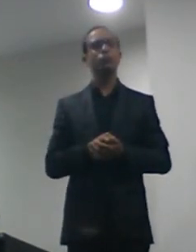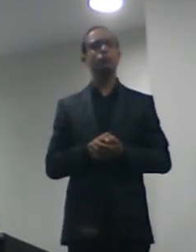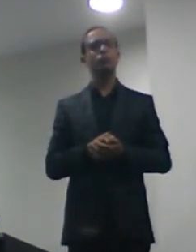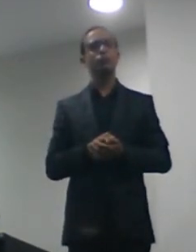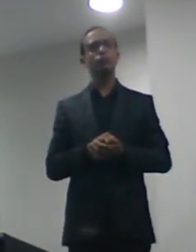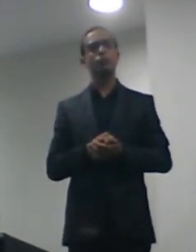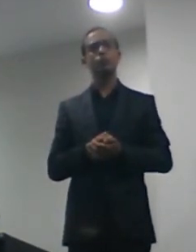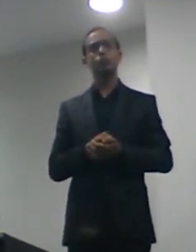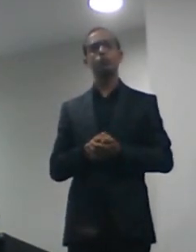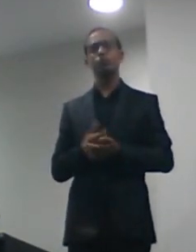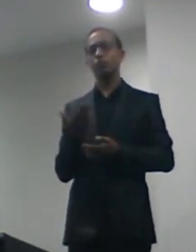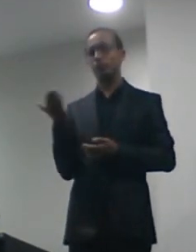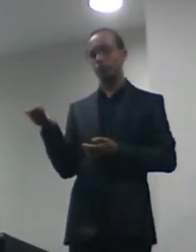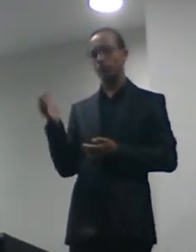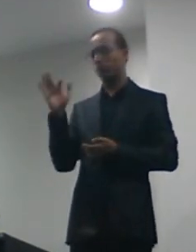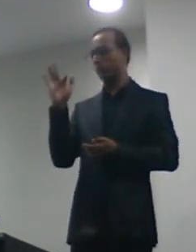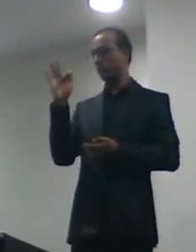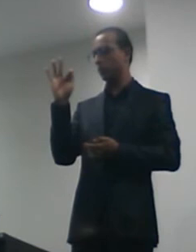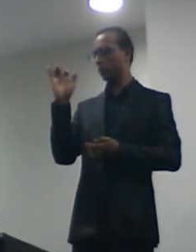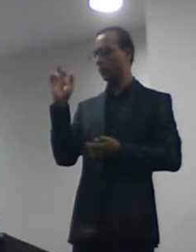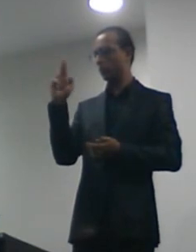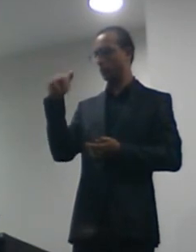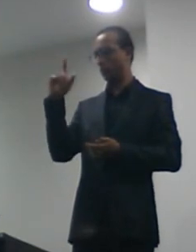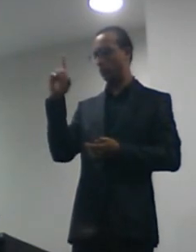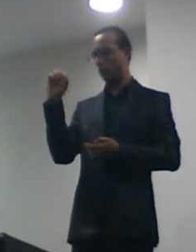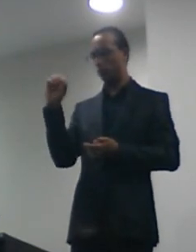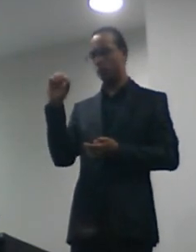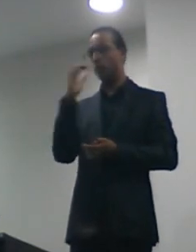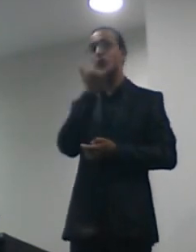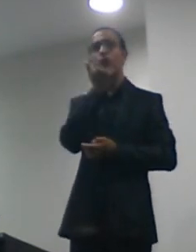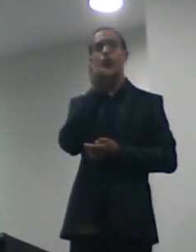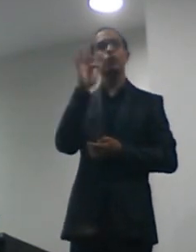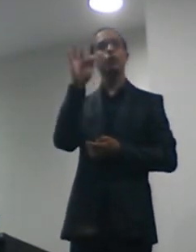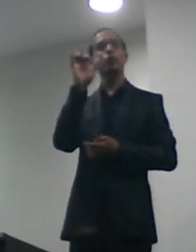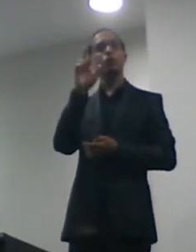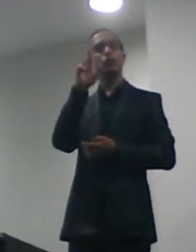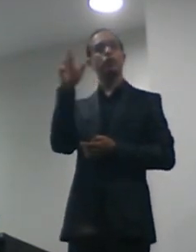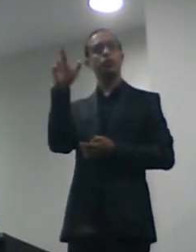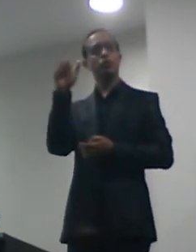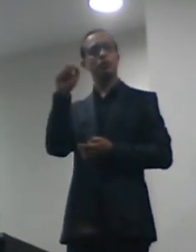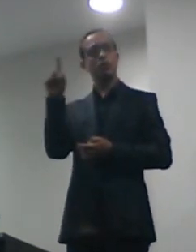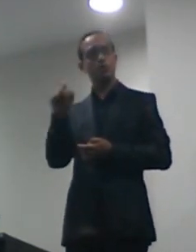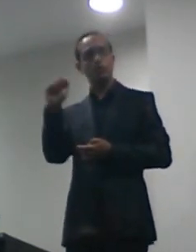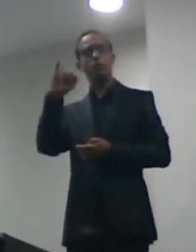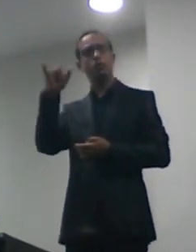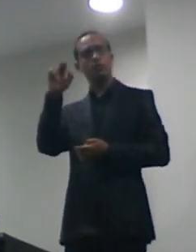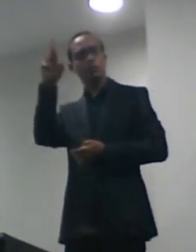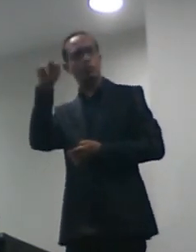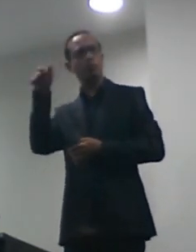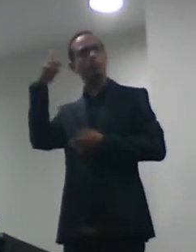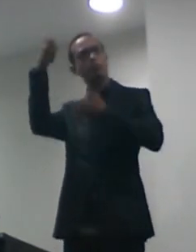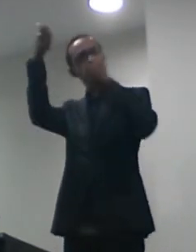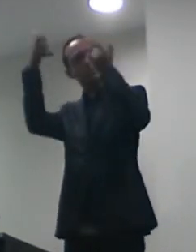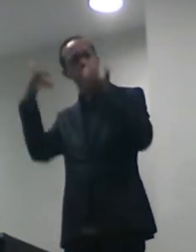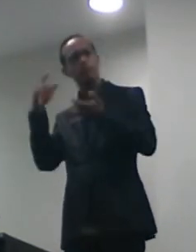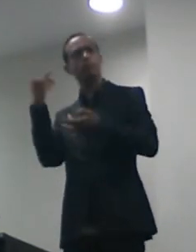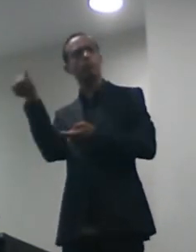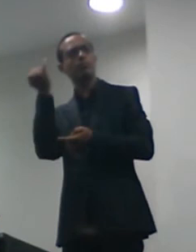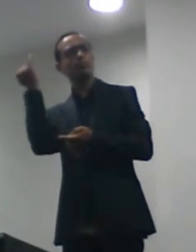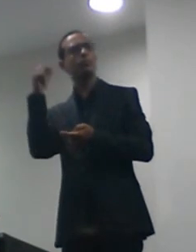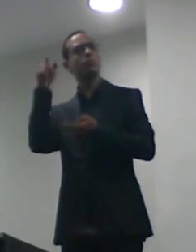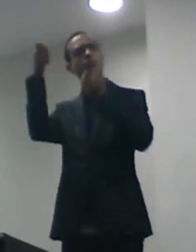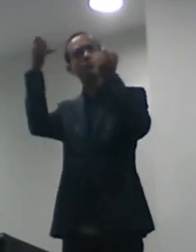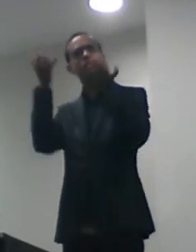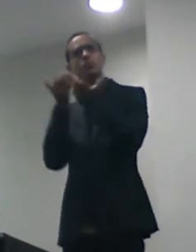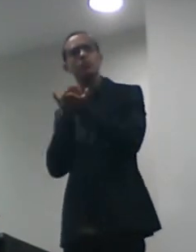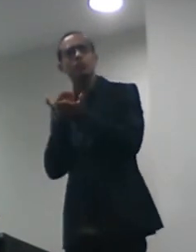O Fernando Júnior, Ferraz Júnior, desculpa, ele falou uma coisa muito importante quando ele falou sobre o direito.